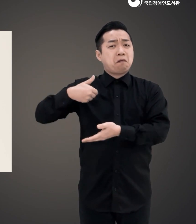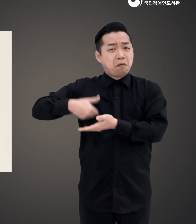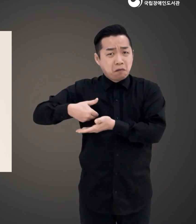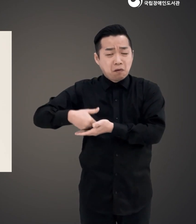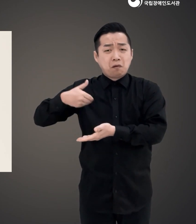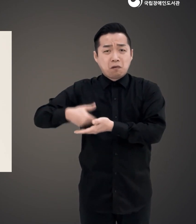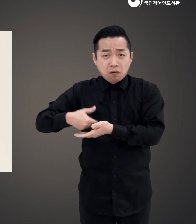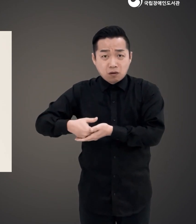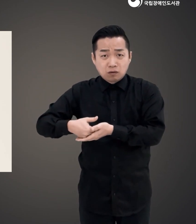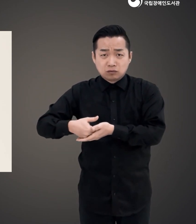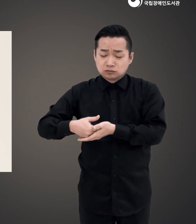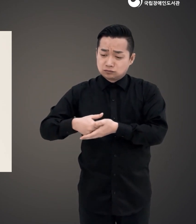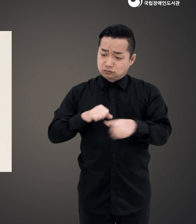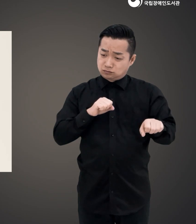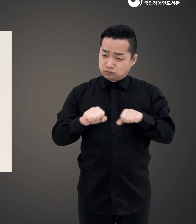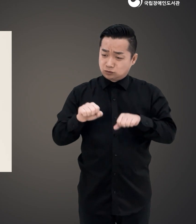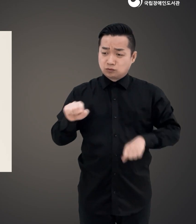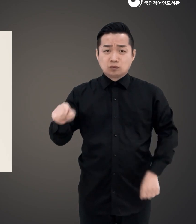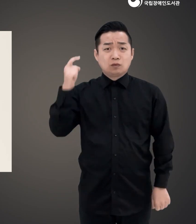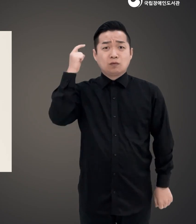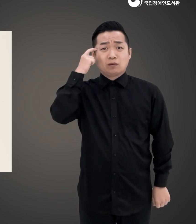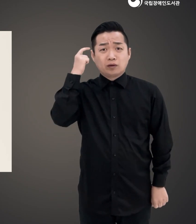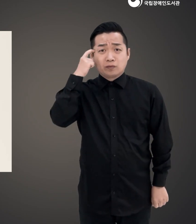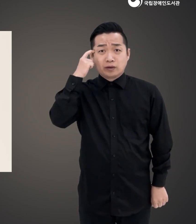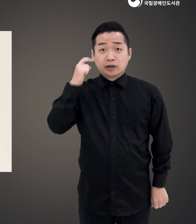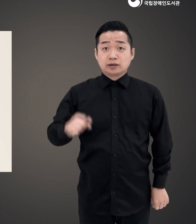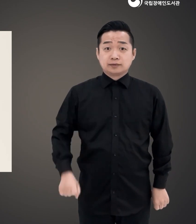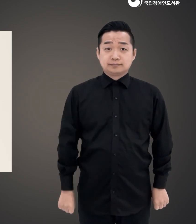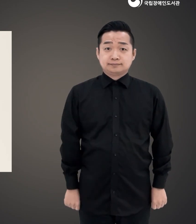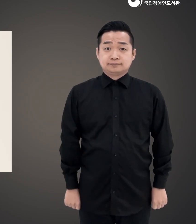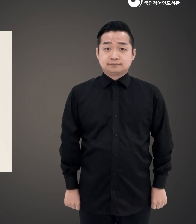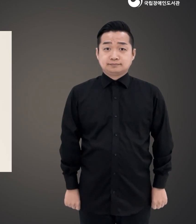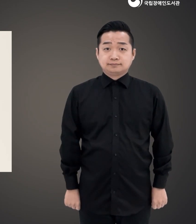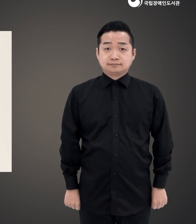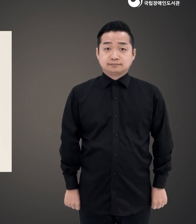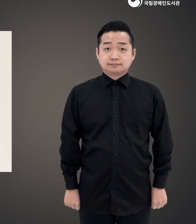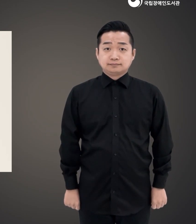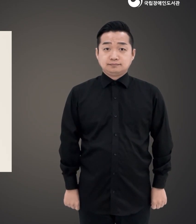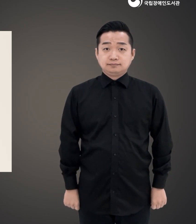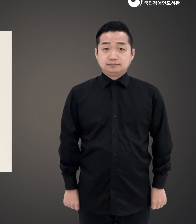했다. 대체 왜 이러는 걸까?